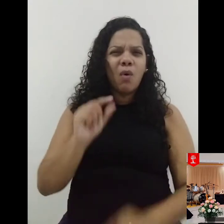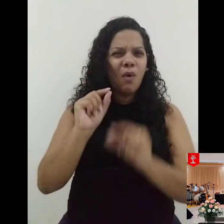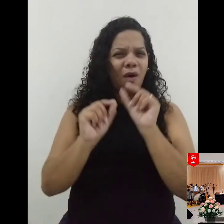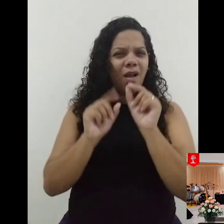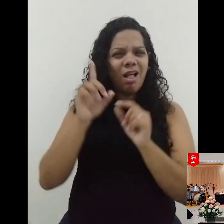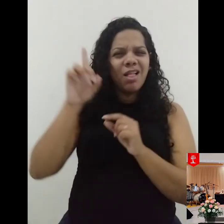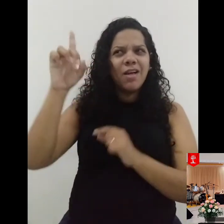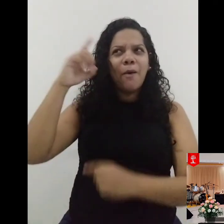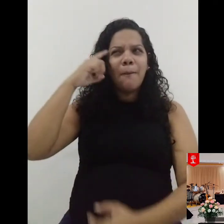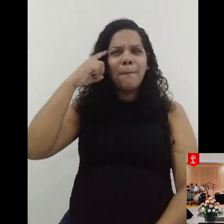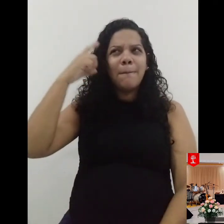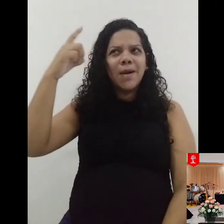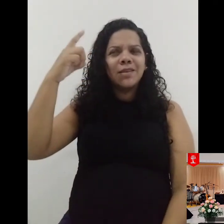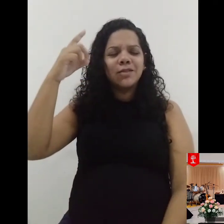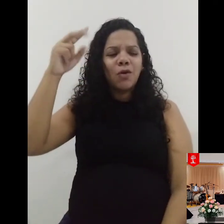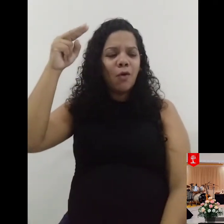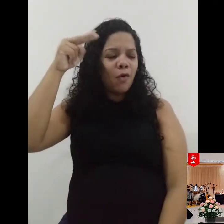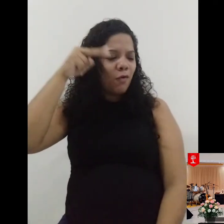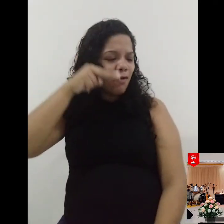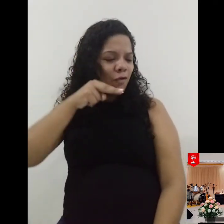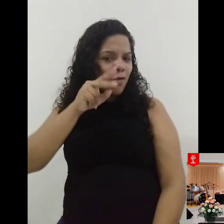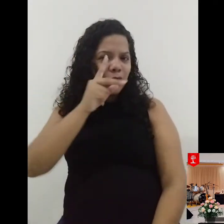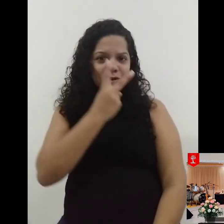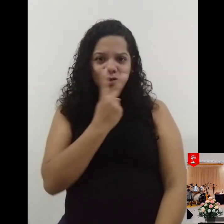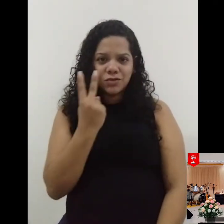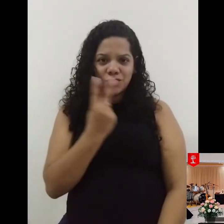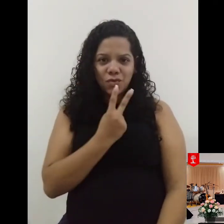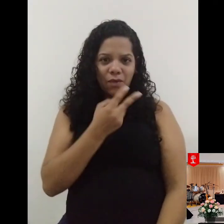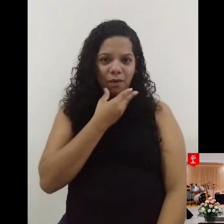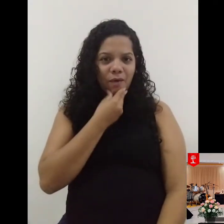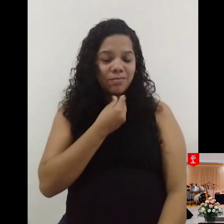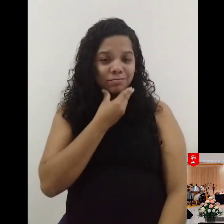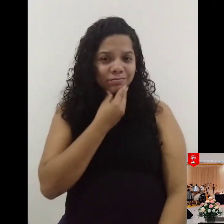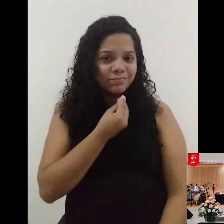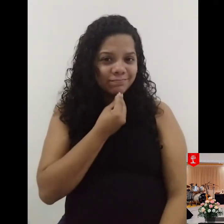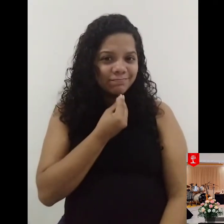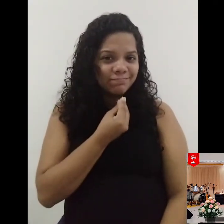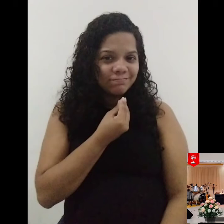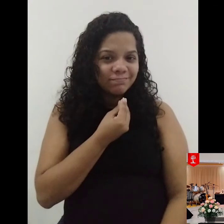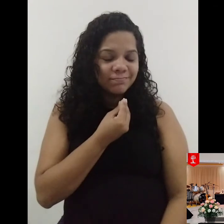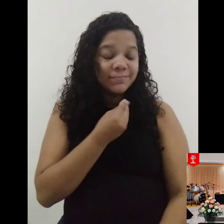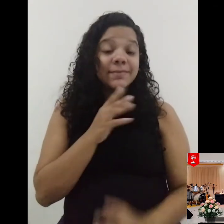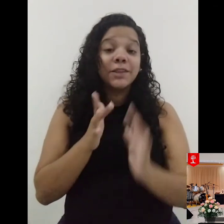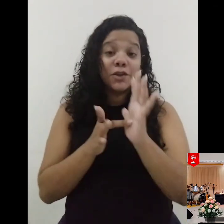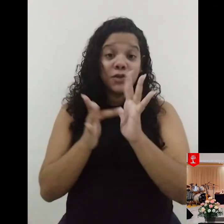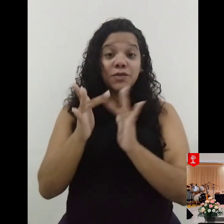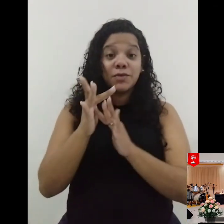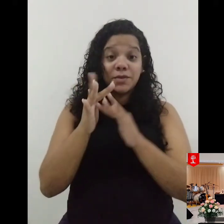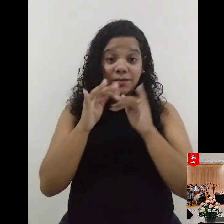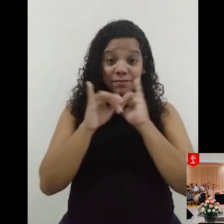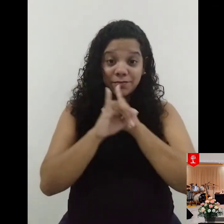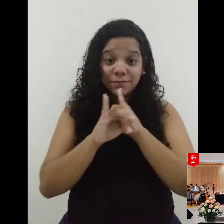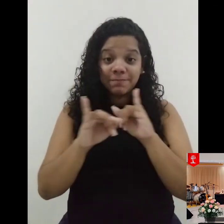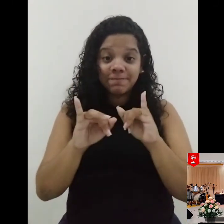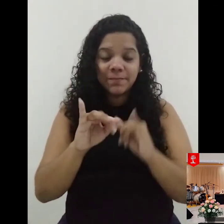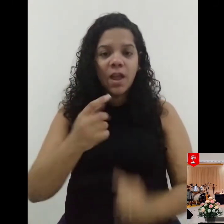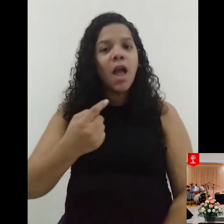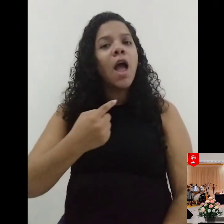não o outro, foi para casa justificado. Não houve autojustificação,